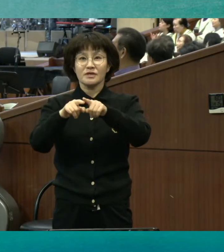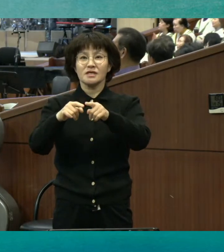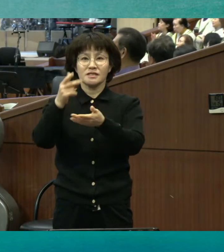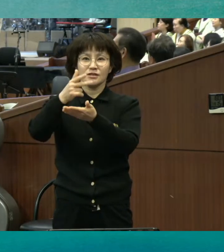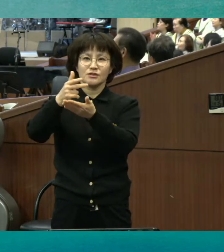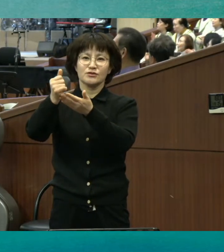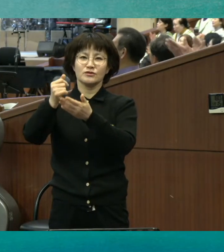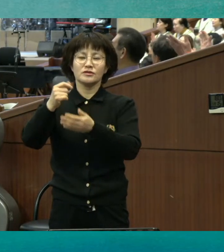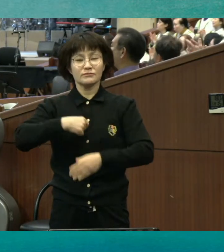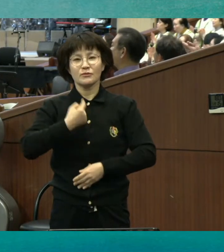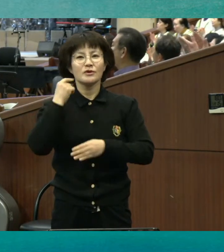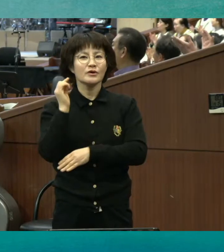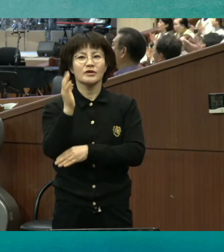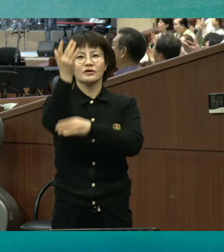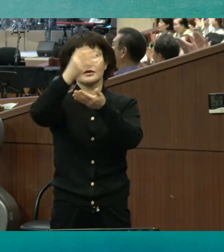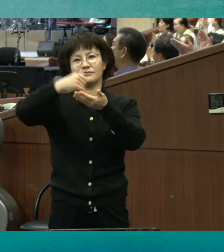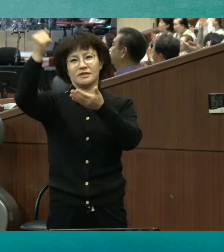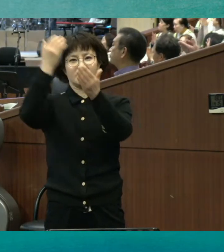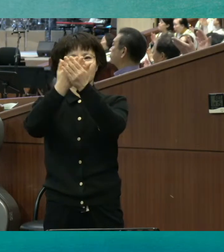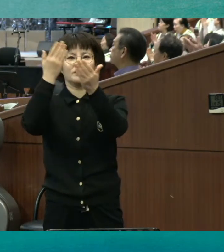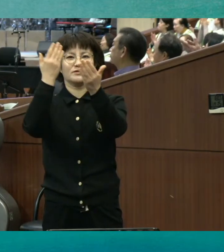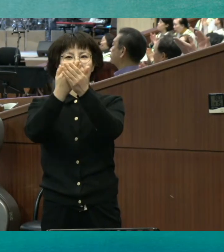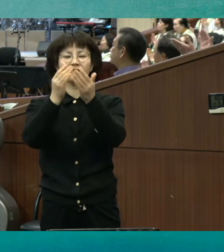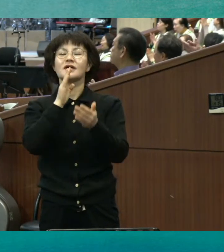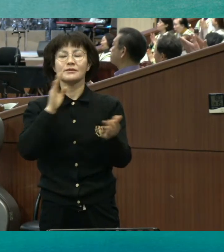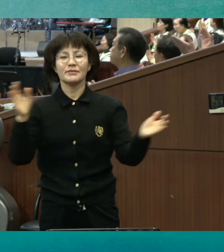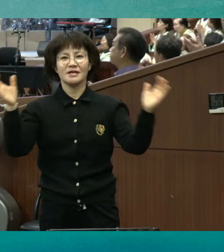영광받아 주시옵소서. 아멘.